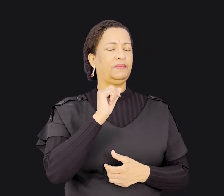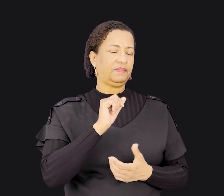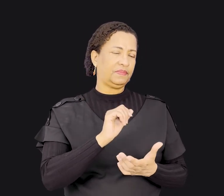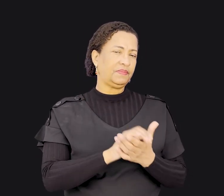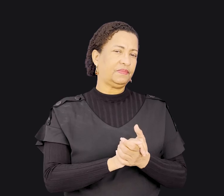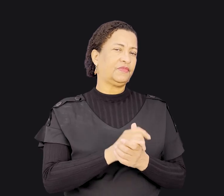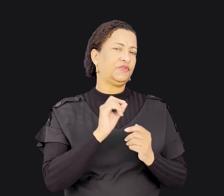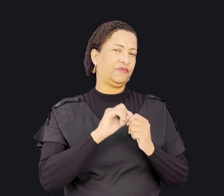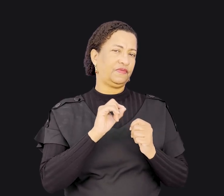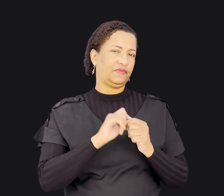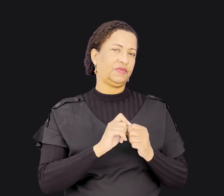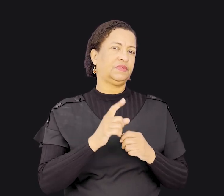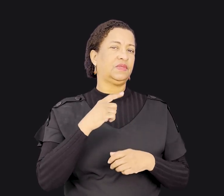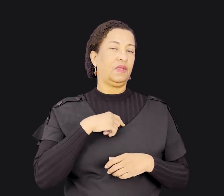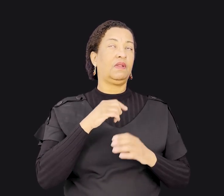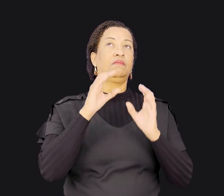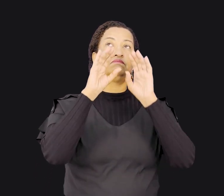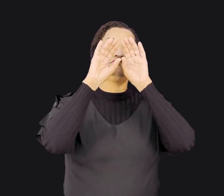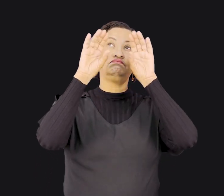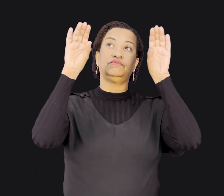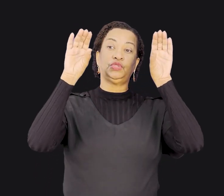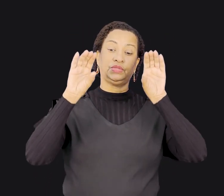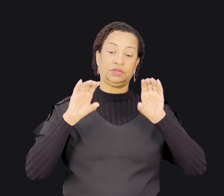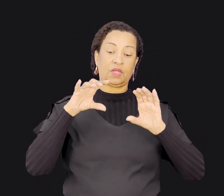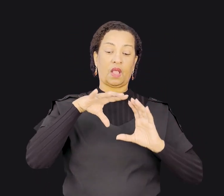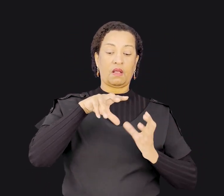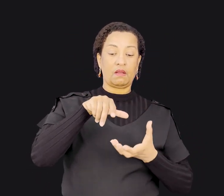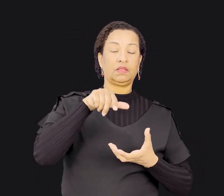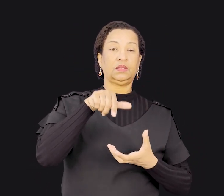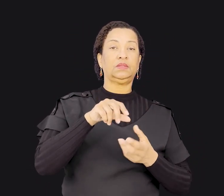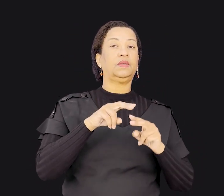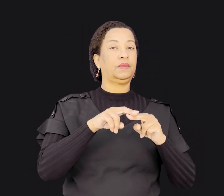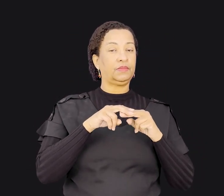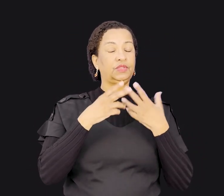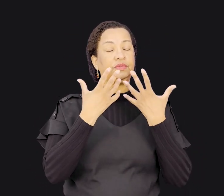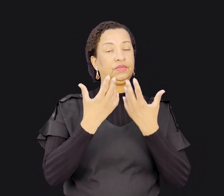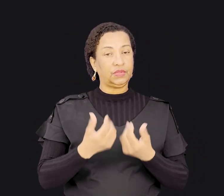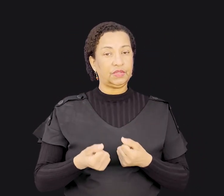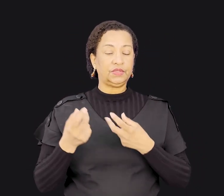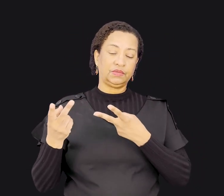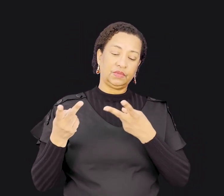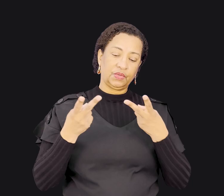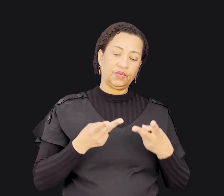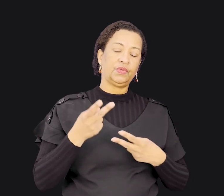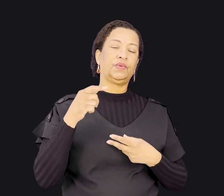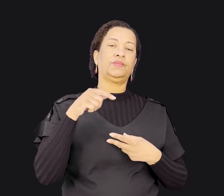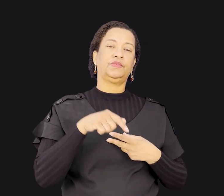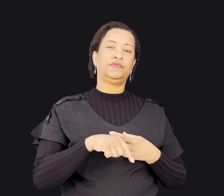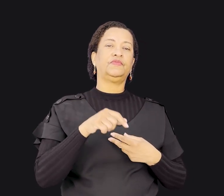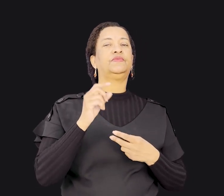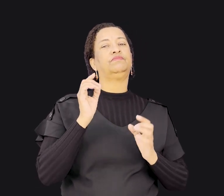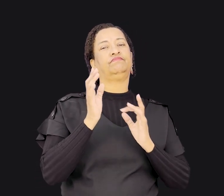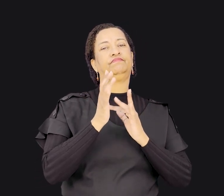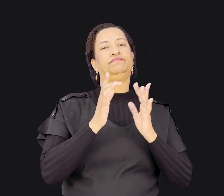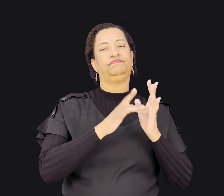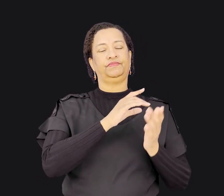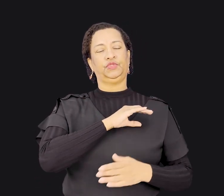feito. Seria o céu na terra. Foi por isso que eu aceitei o convite para vir a Jesus Cristo."